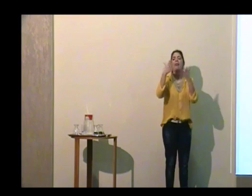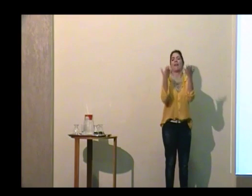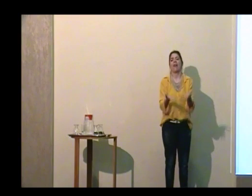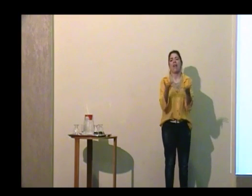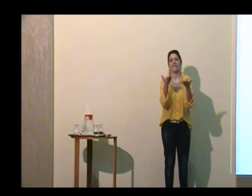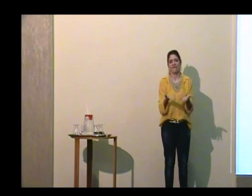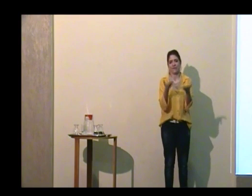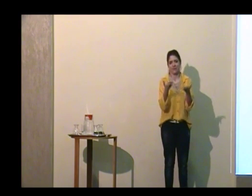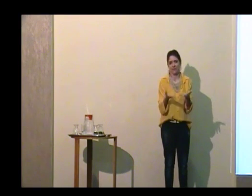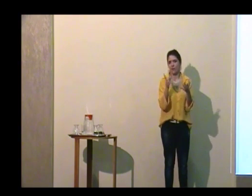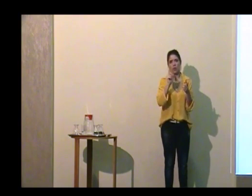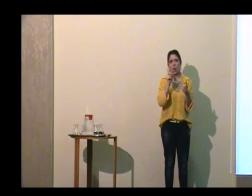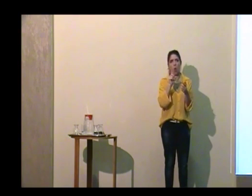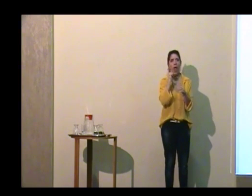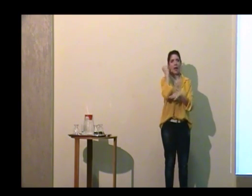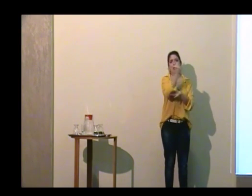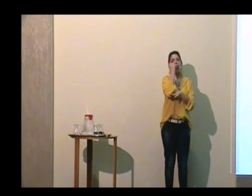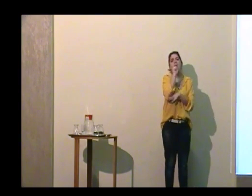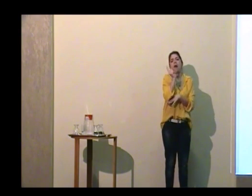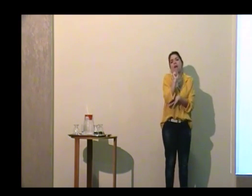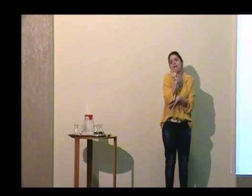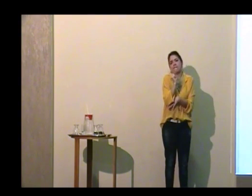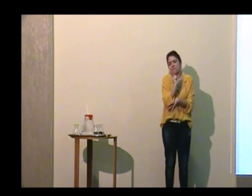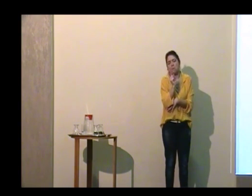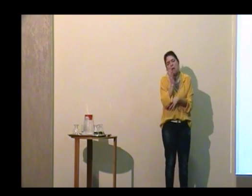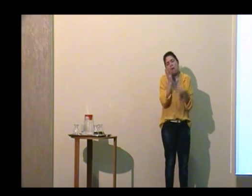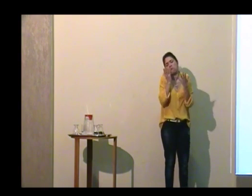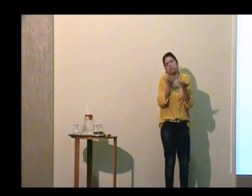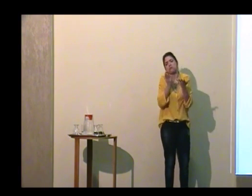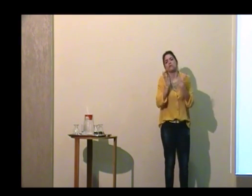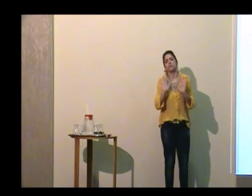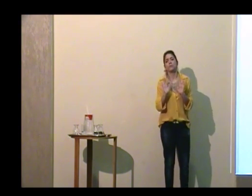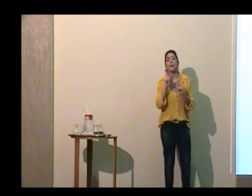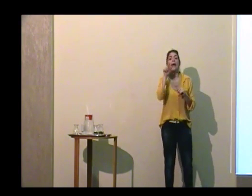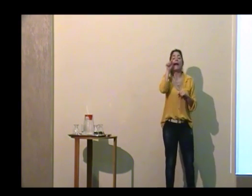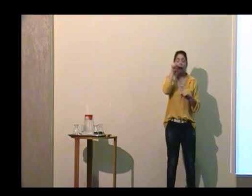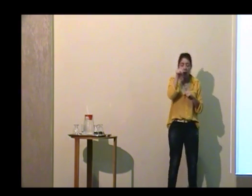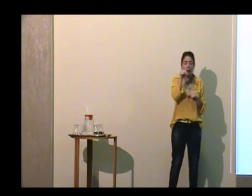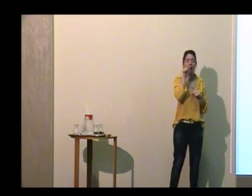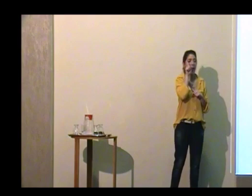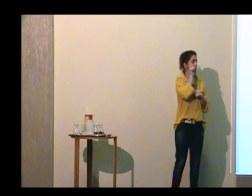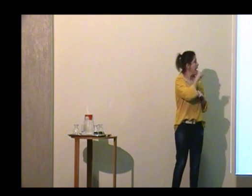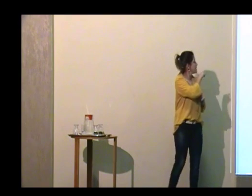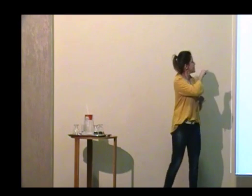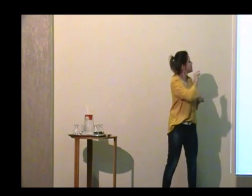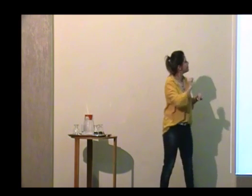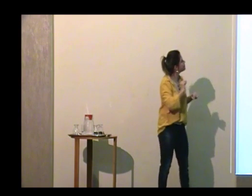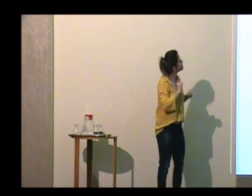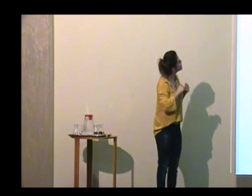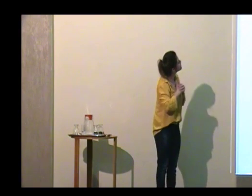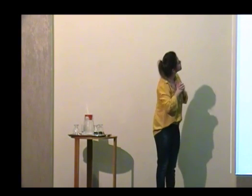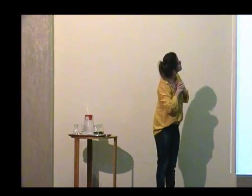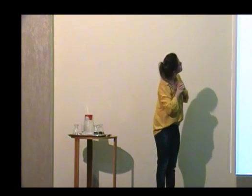ser ocasionada por um problema emocional. É um tipo mais leve, na